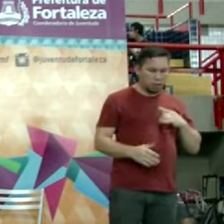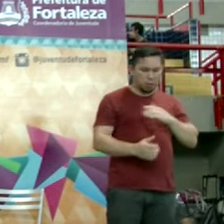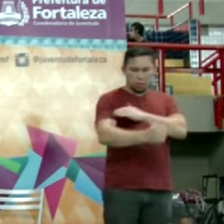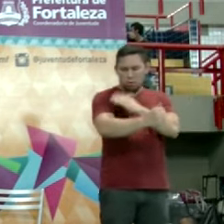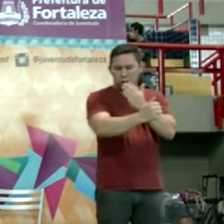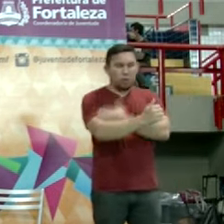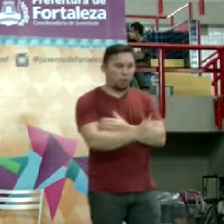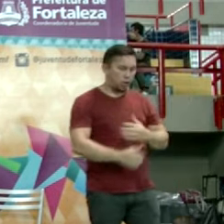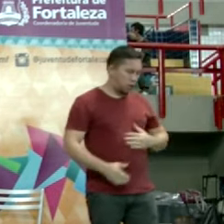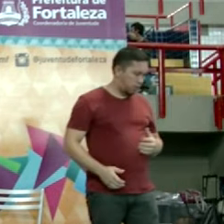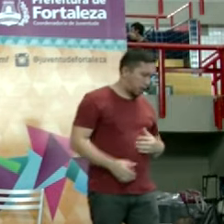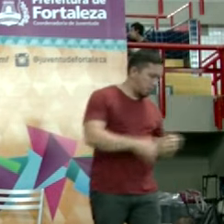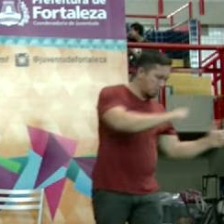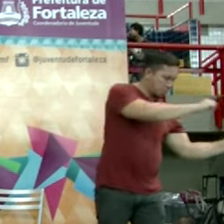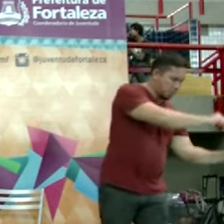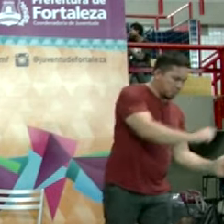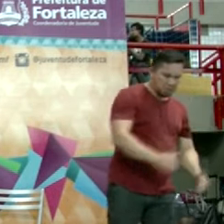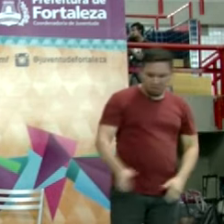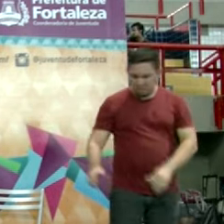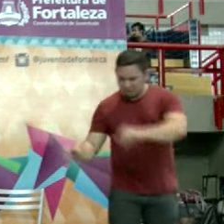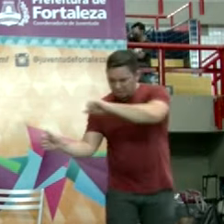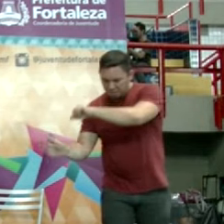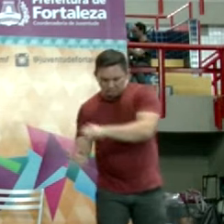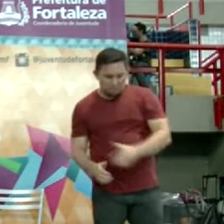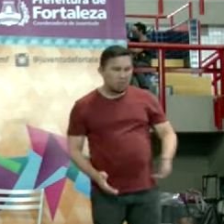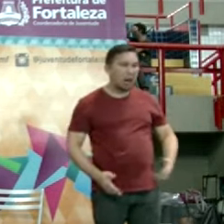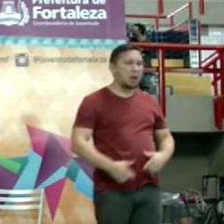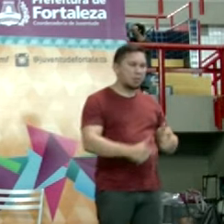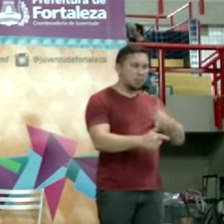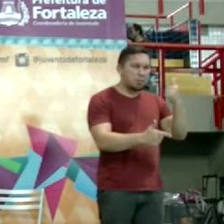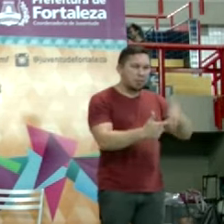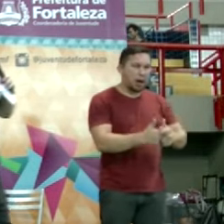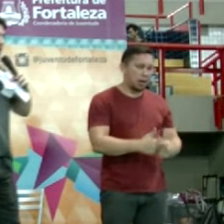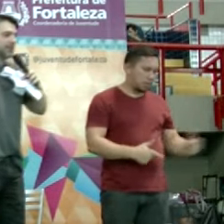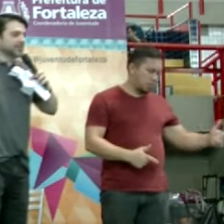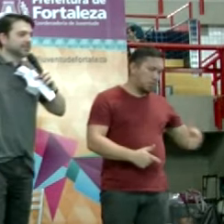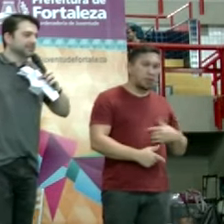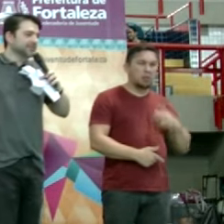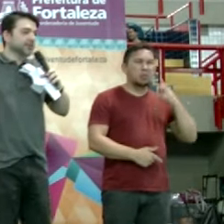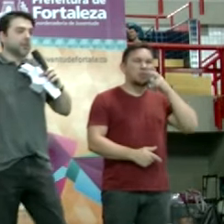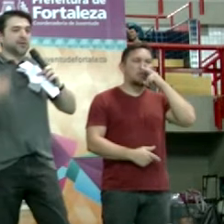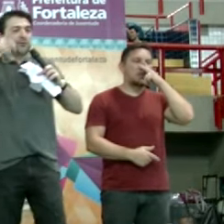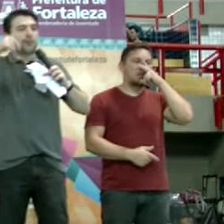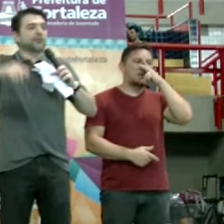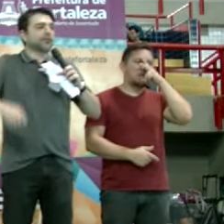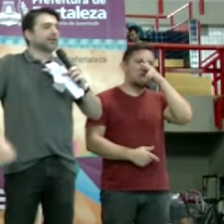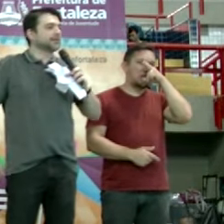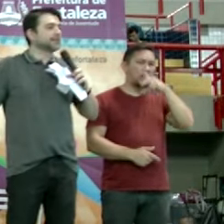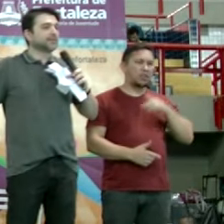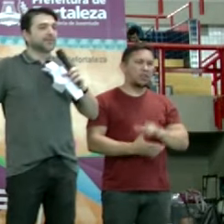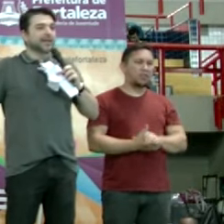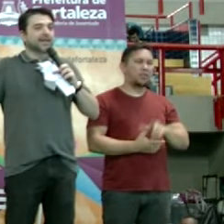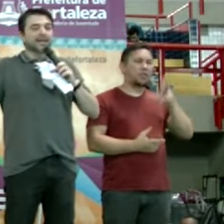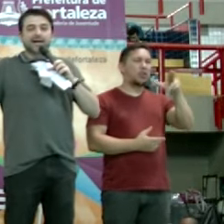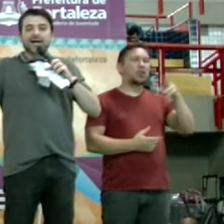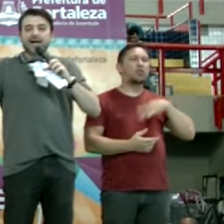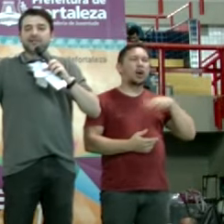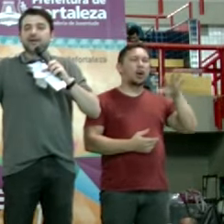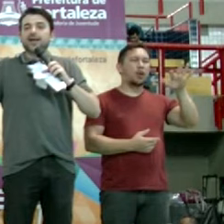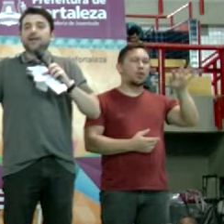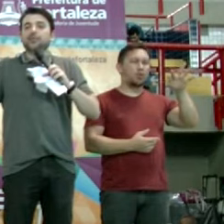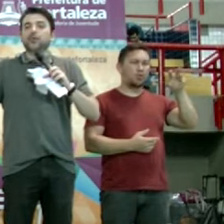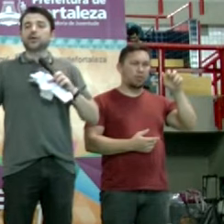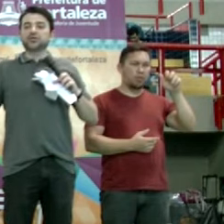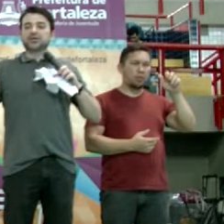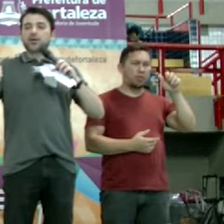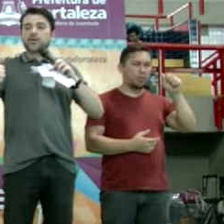obrigado. Aí chega uma pessoa, cara assim parrudão, tipo assim o Fábio Frota.